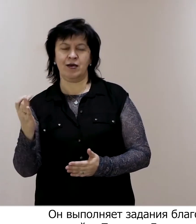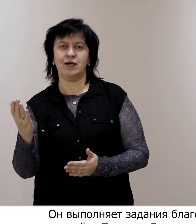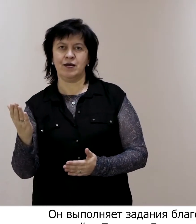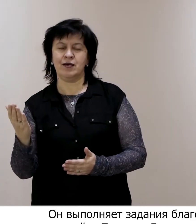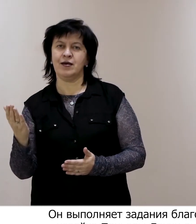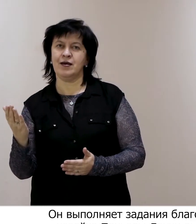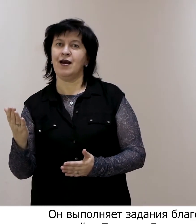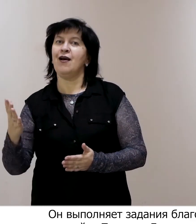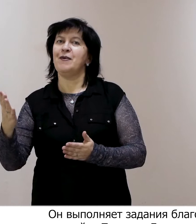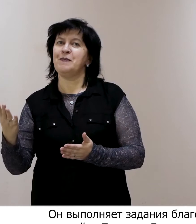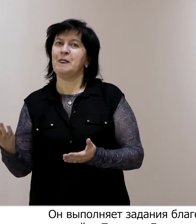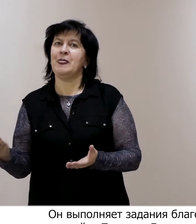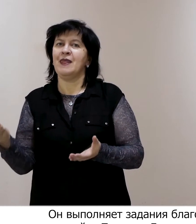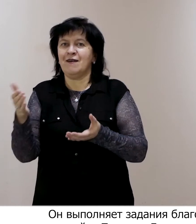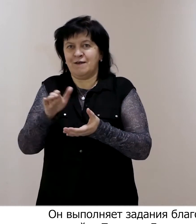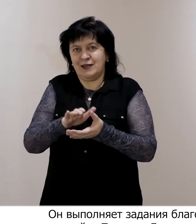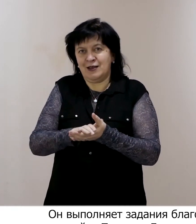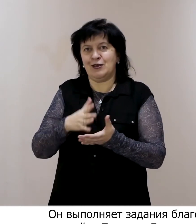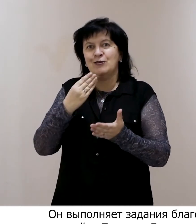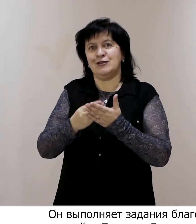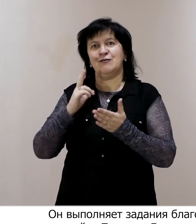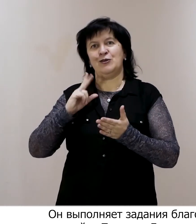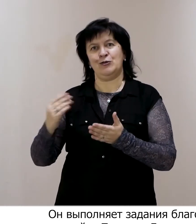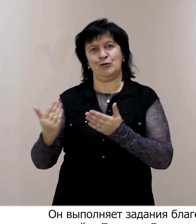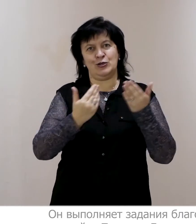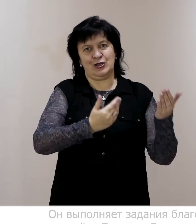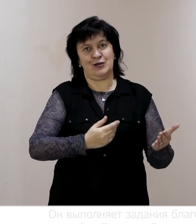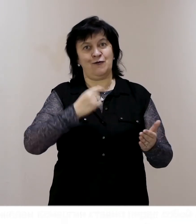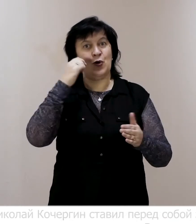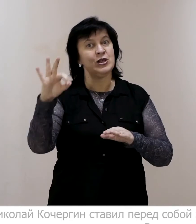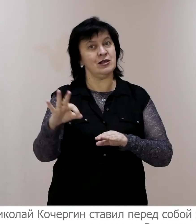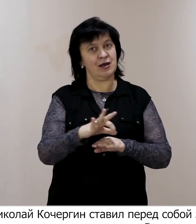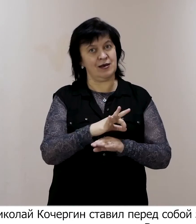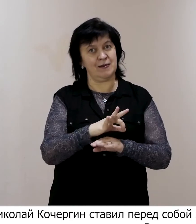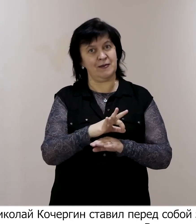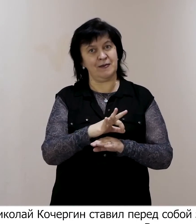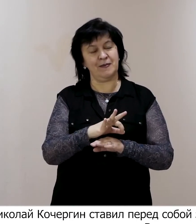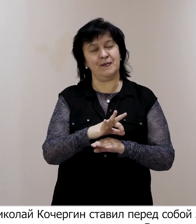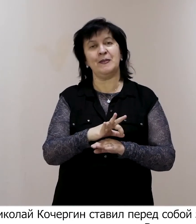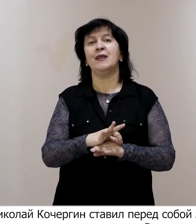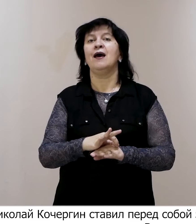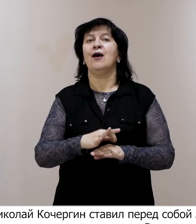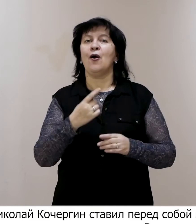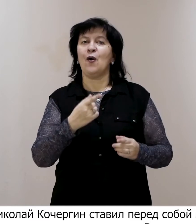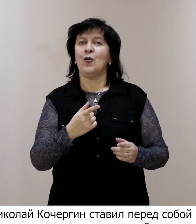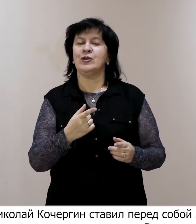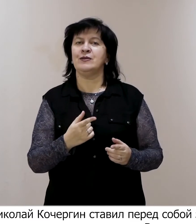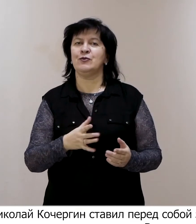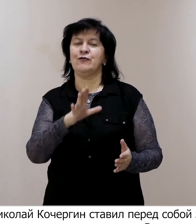выдает за него свою дочь николай кочергин ставил перед собой задачу